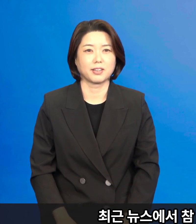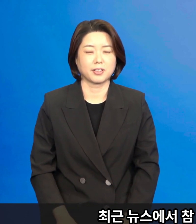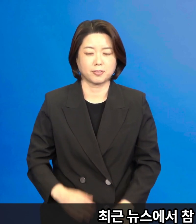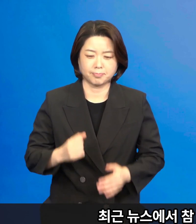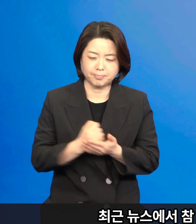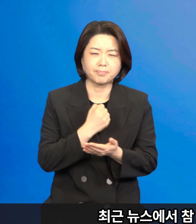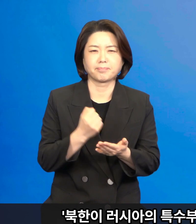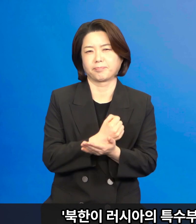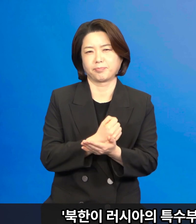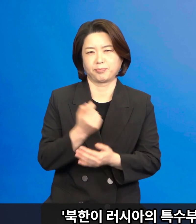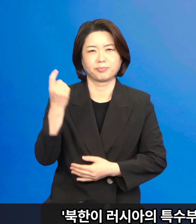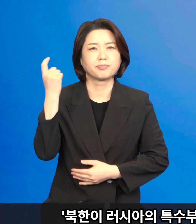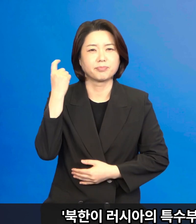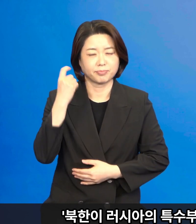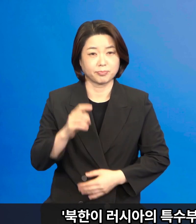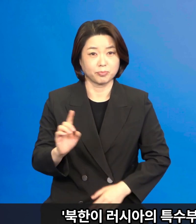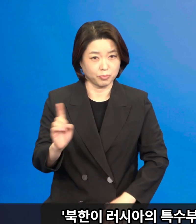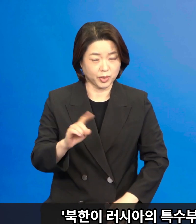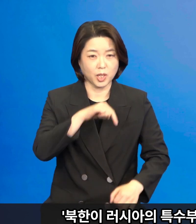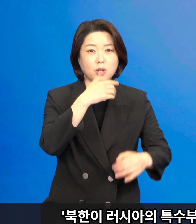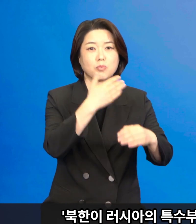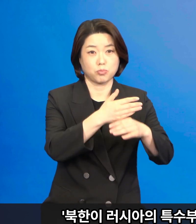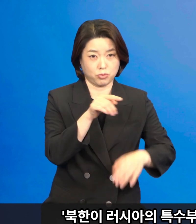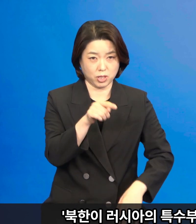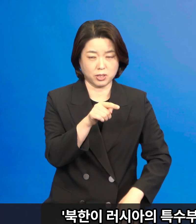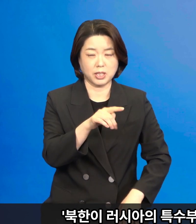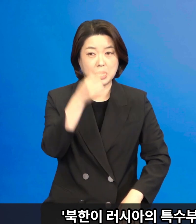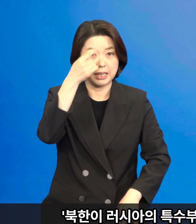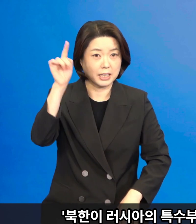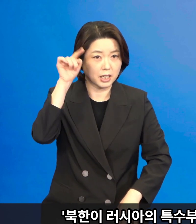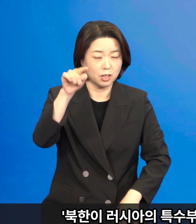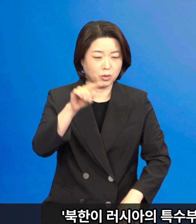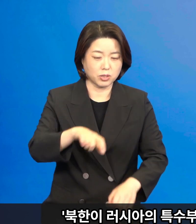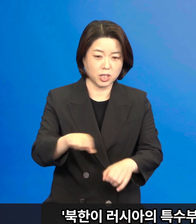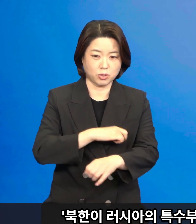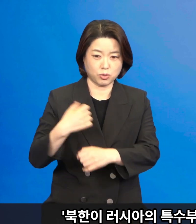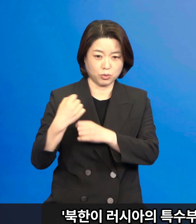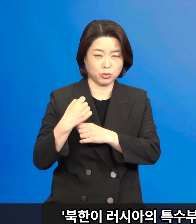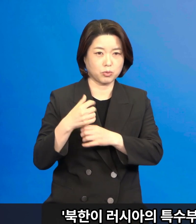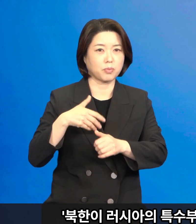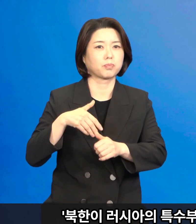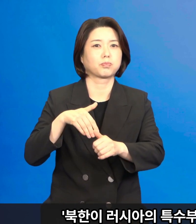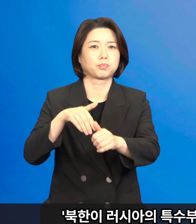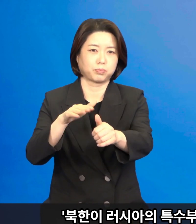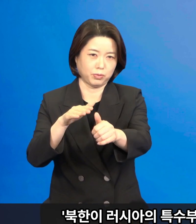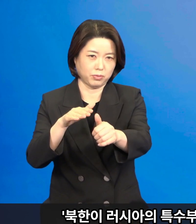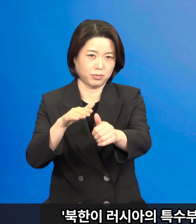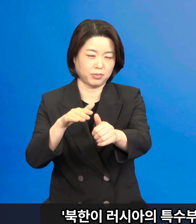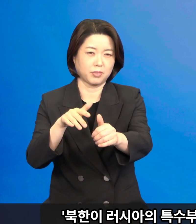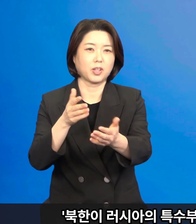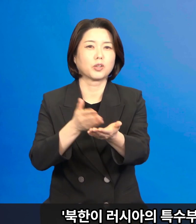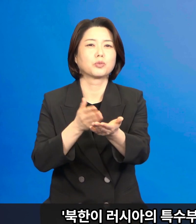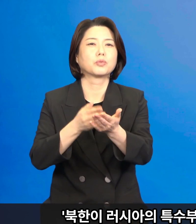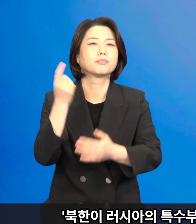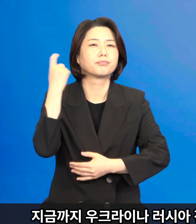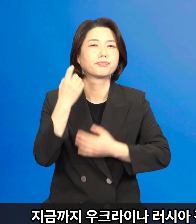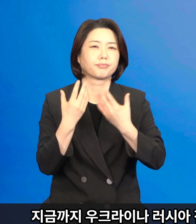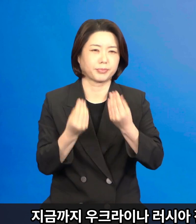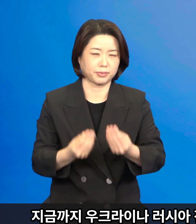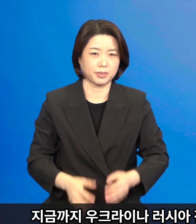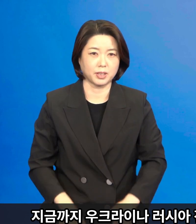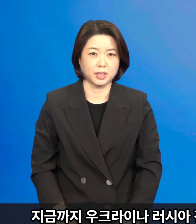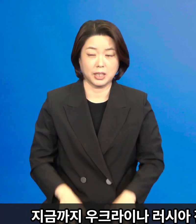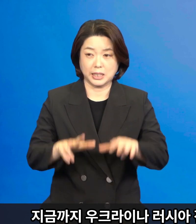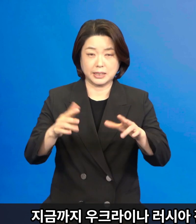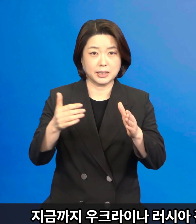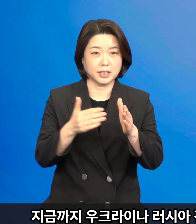안타까운 소식이 들렸습니다. 북한이 러시아의 특수부대를 파병했다라고 하는 소식이죠.